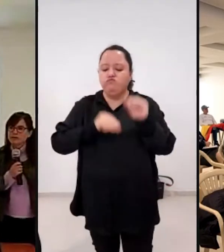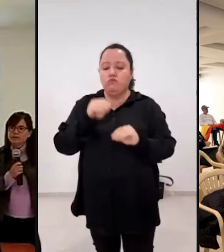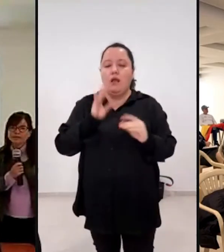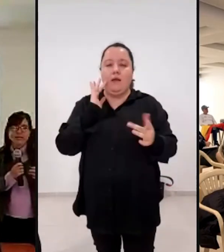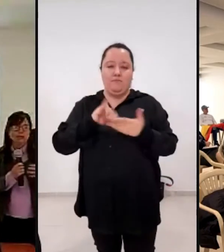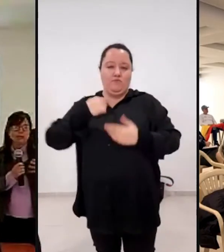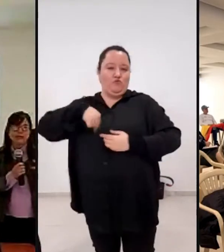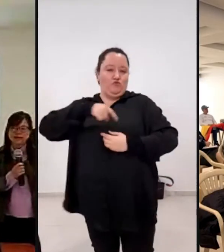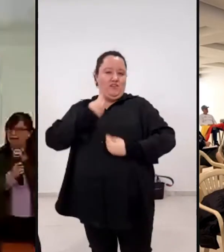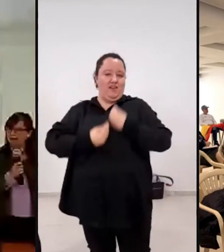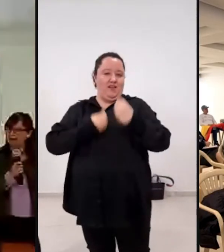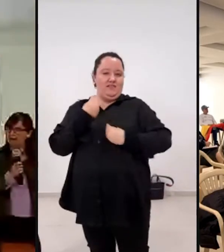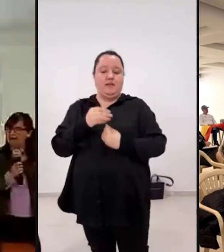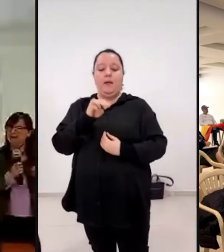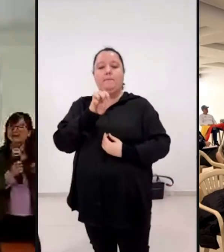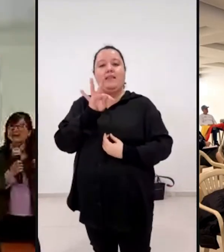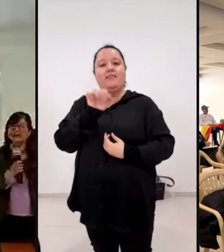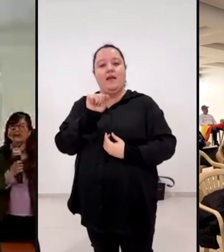a